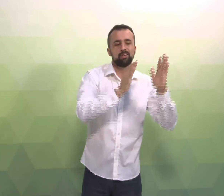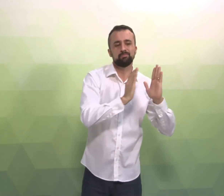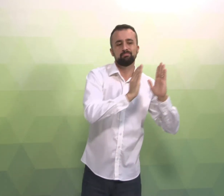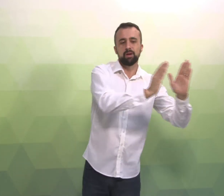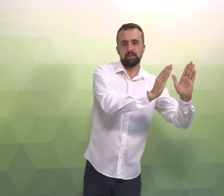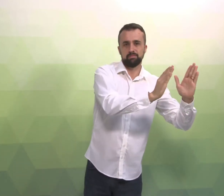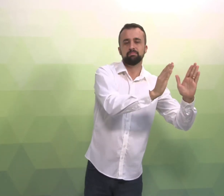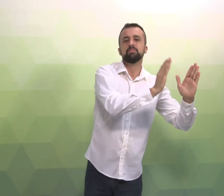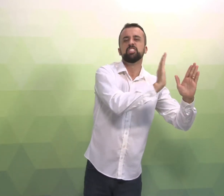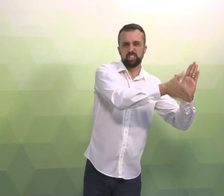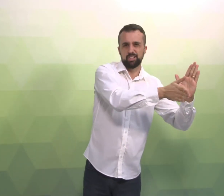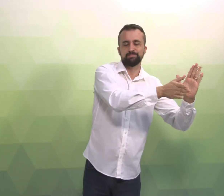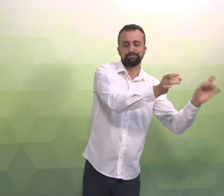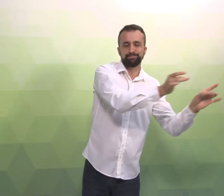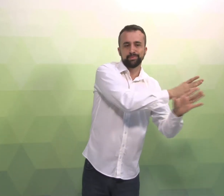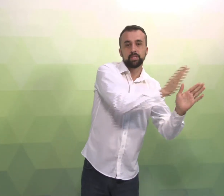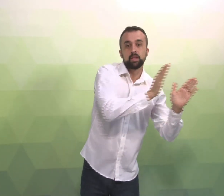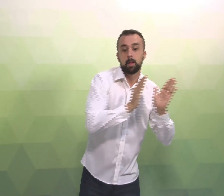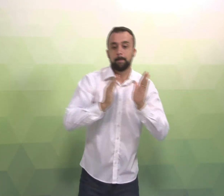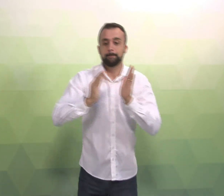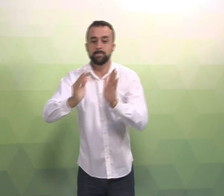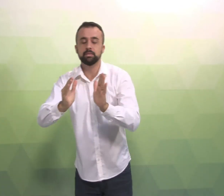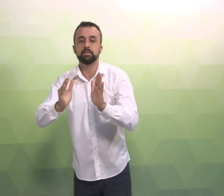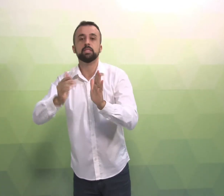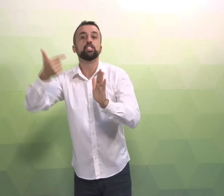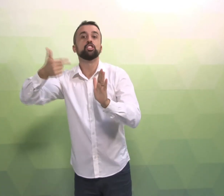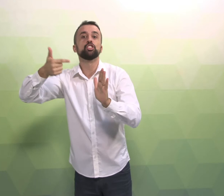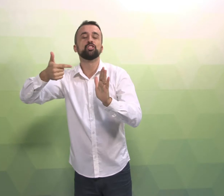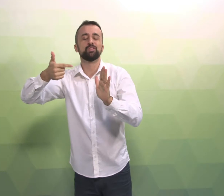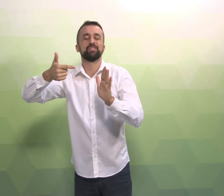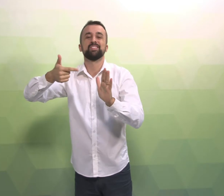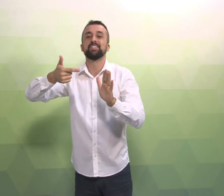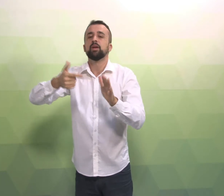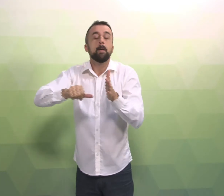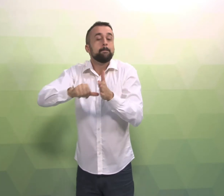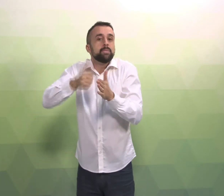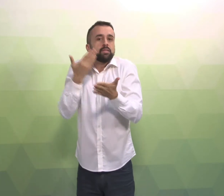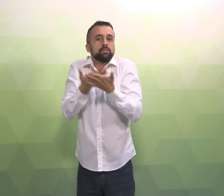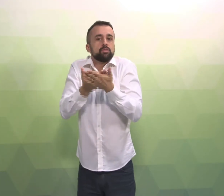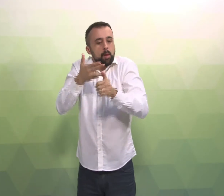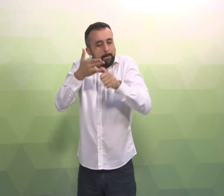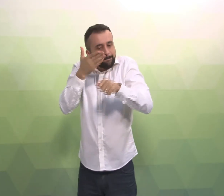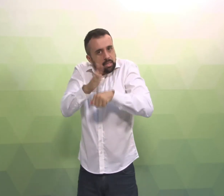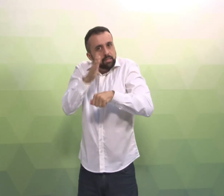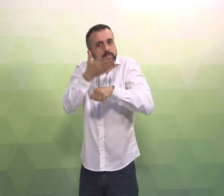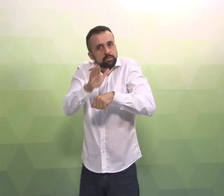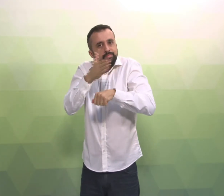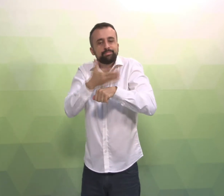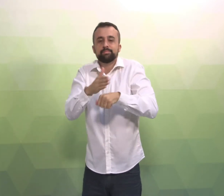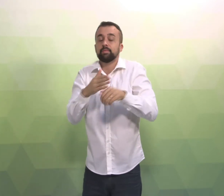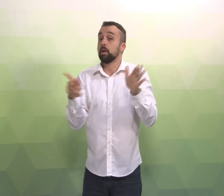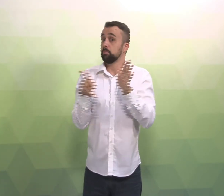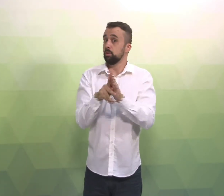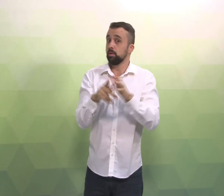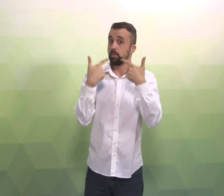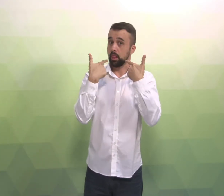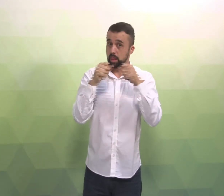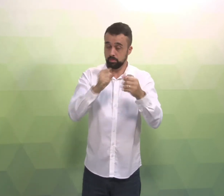Bom, nesta segunda parte de nossa videoaula, teremos o primeiro estudo prático de nossa disciplina,